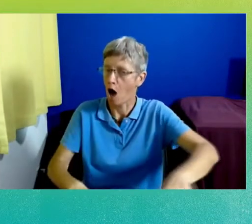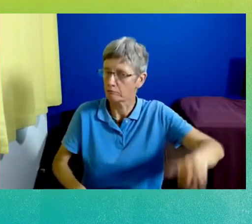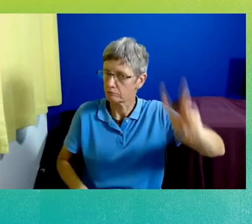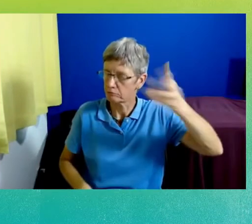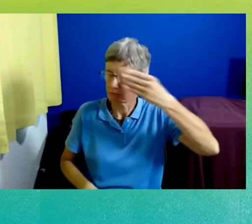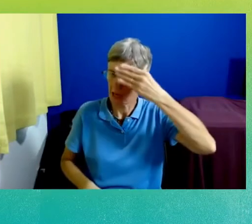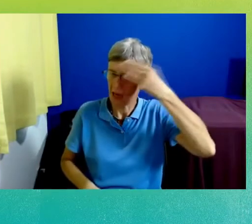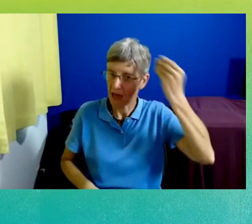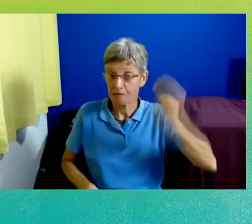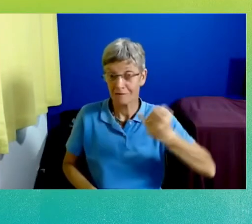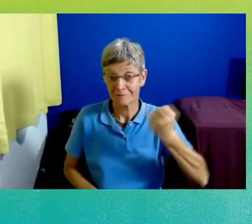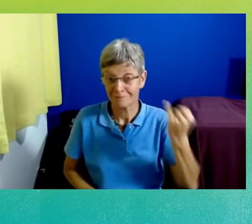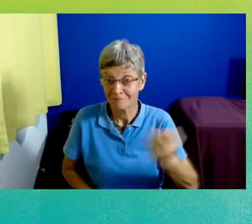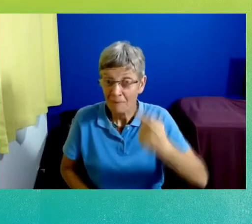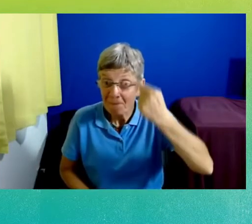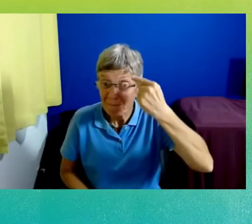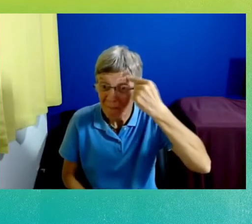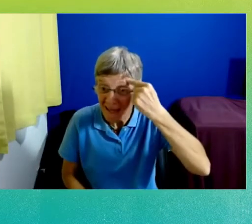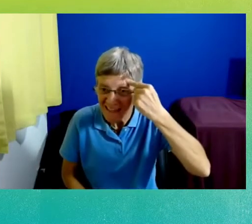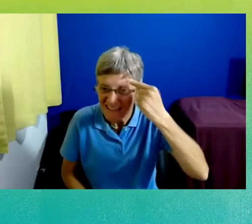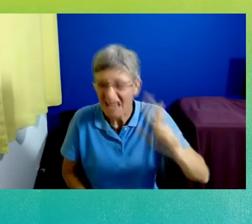Só é uma brincadeira.